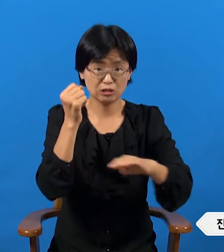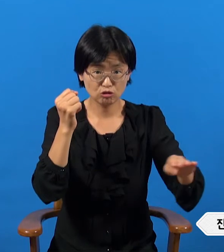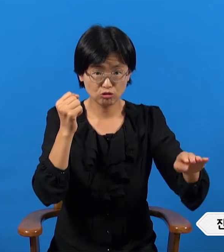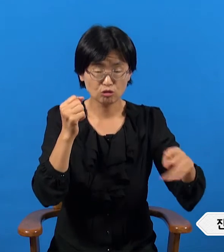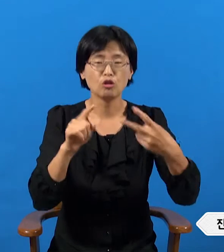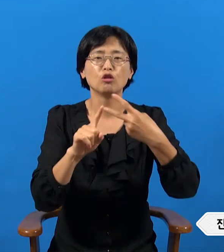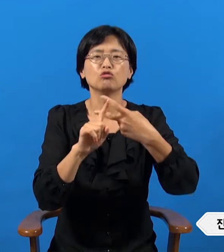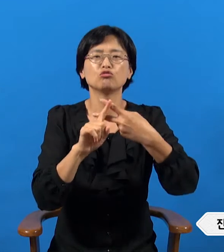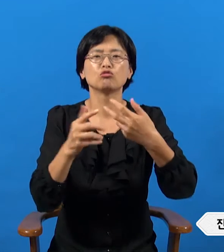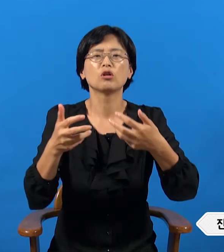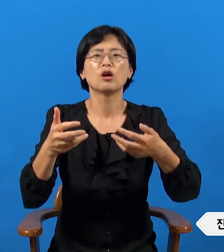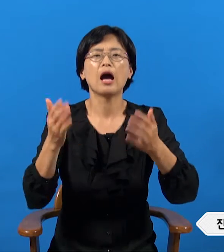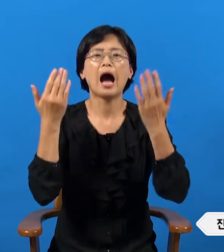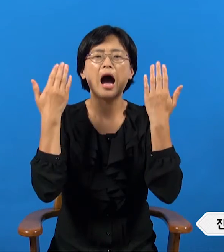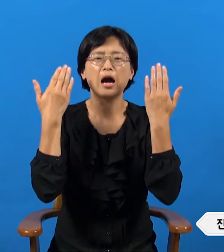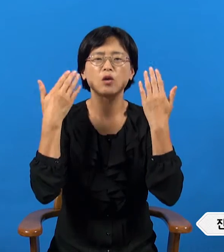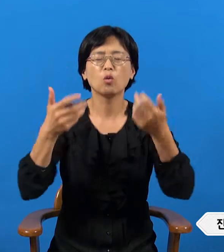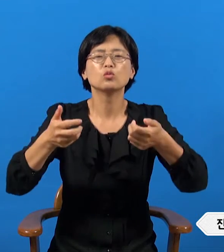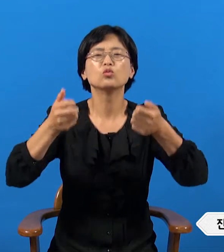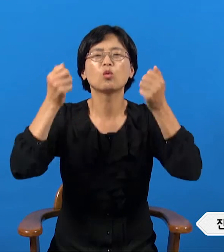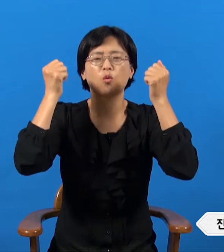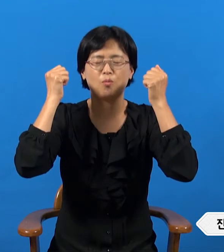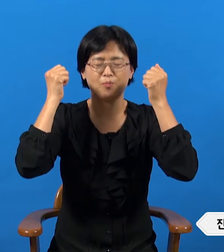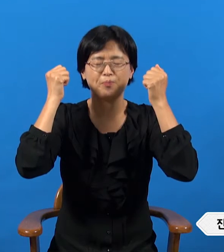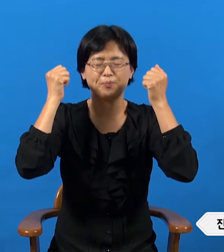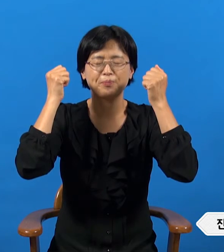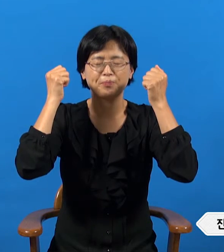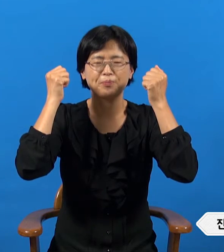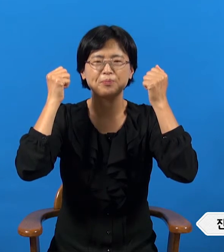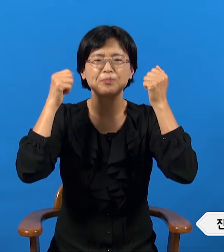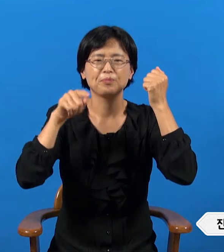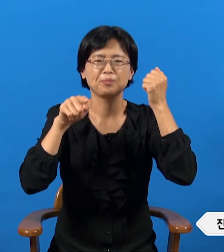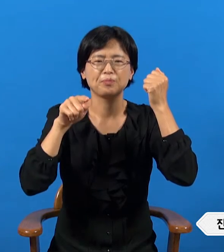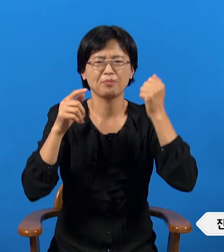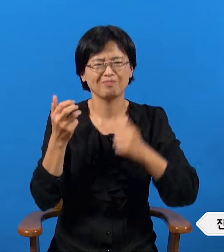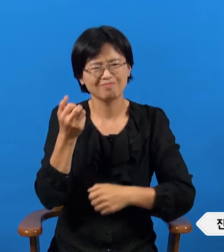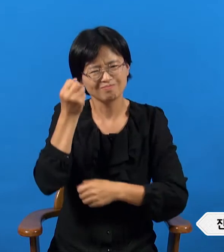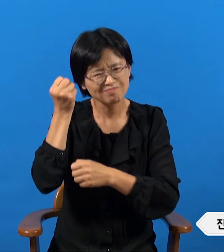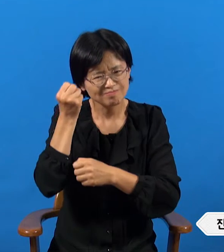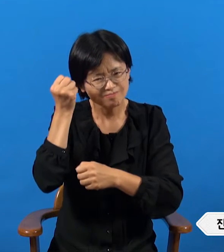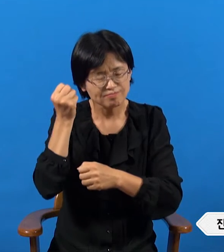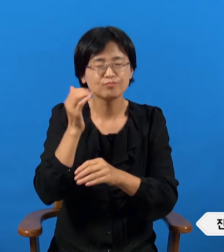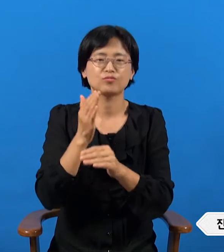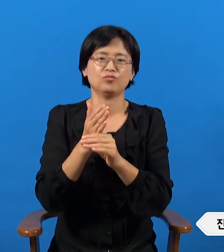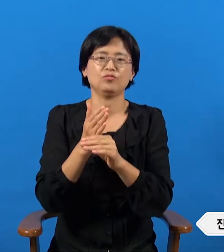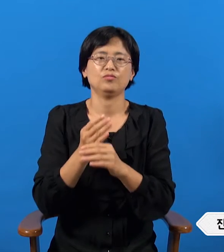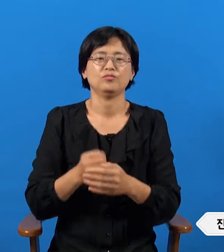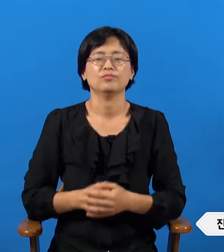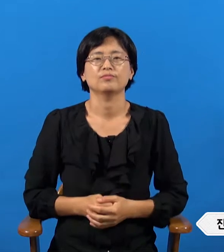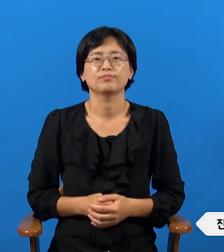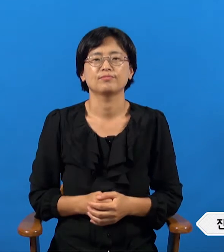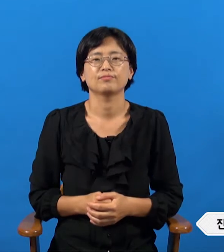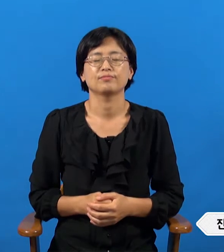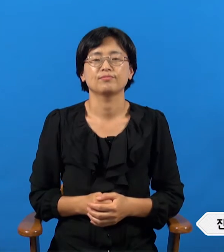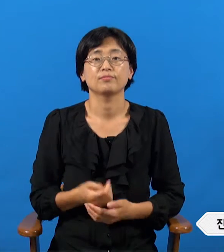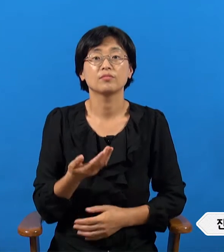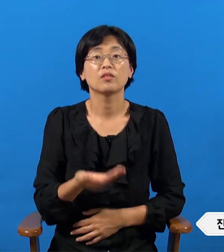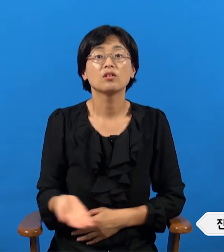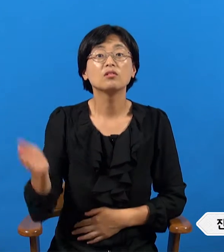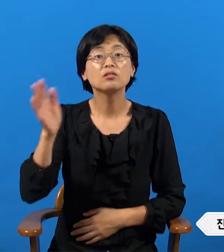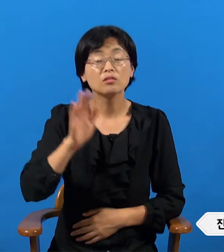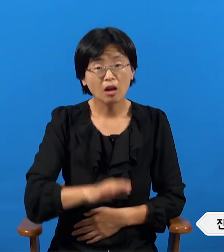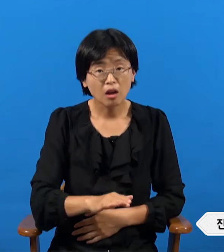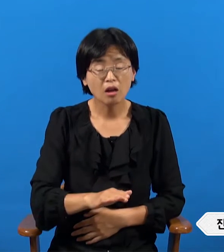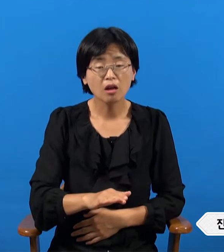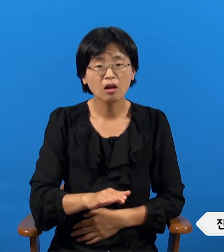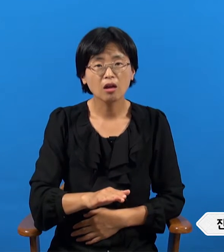가치가 바로 이 중졸 때문에라는 것에 있는 것을 보게 됩니다. 이 자매에게는